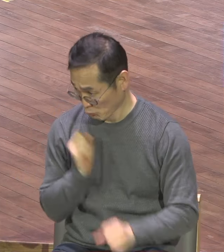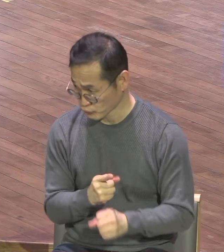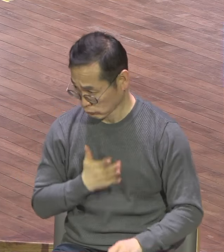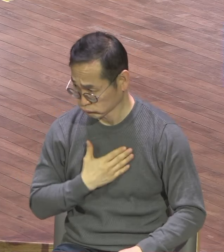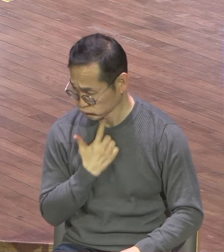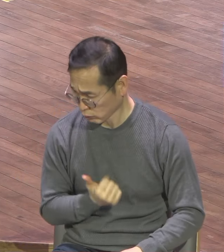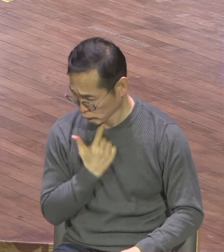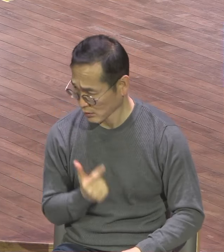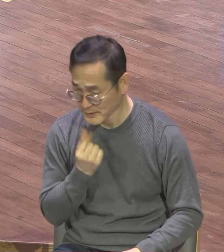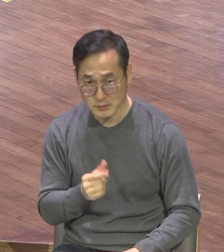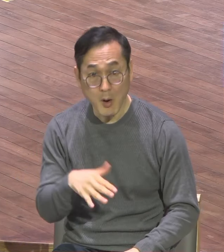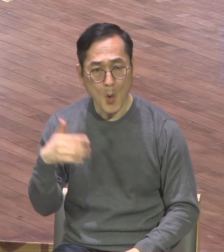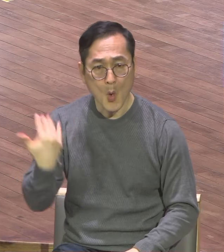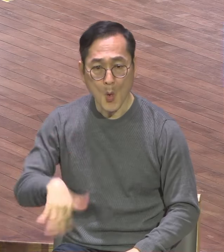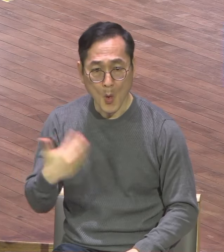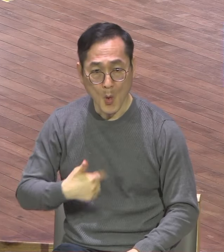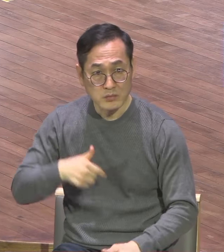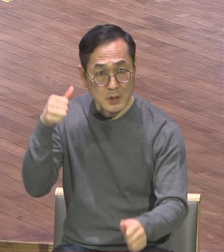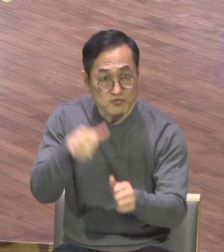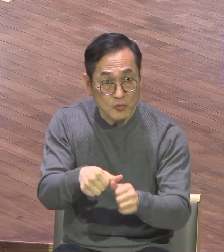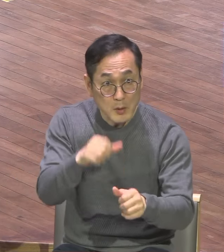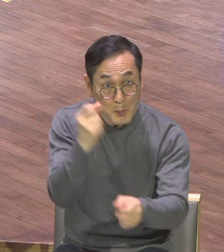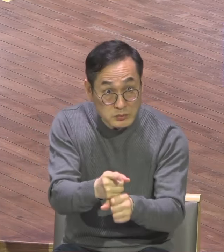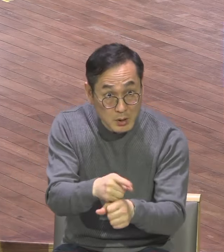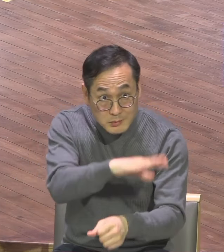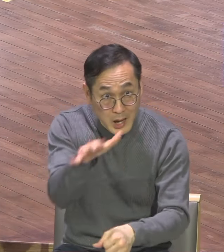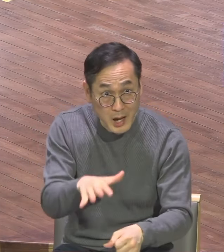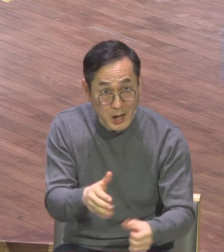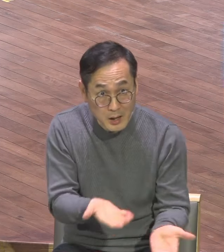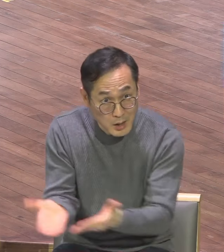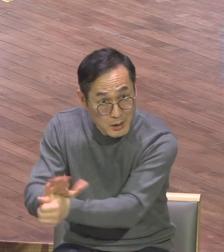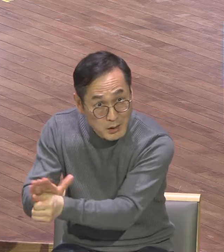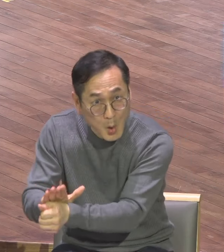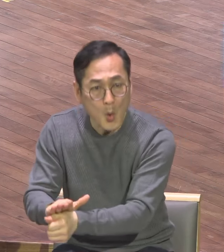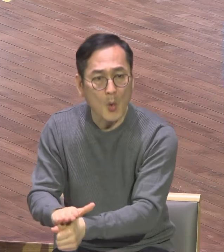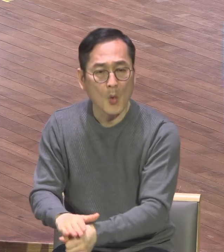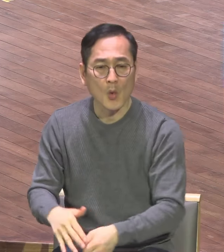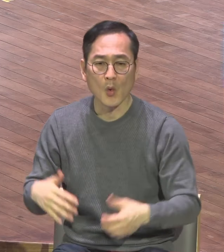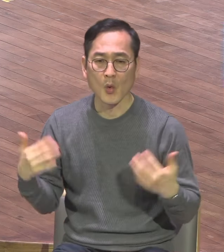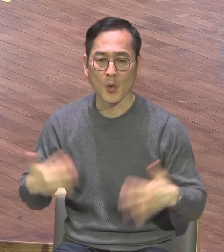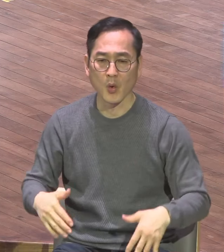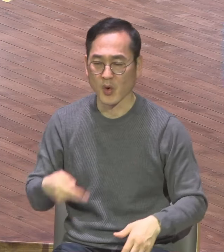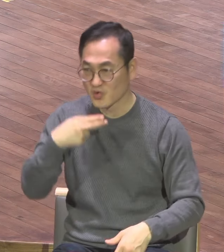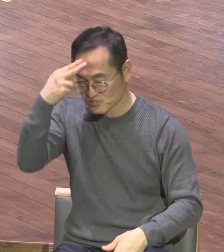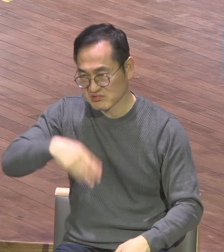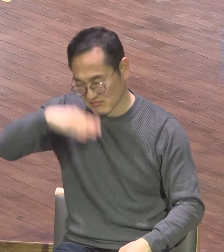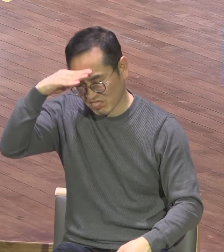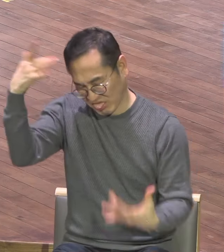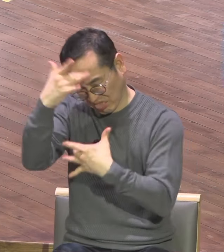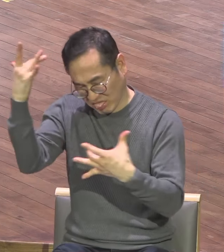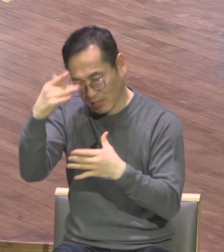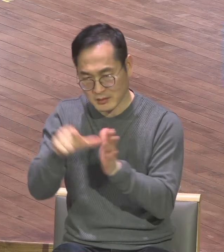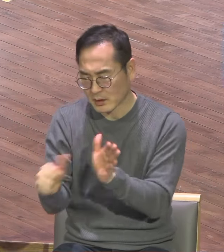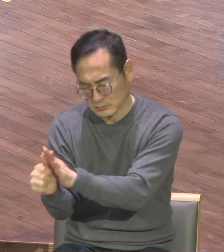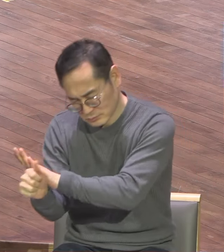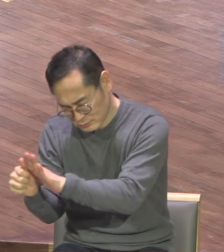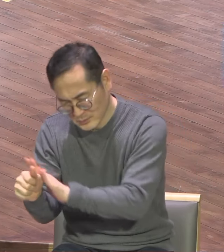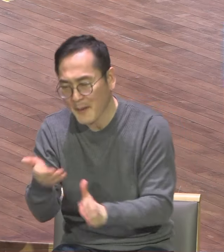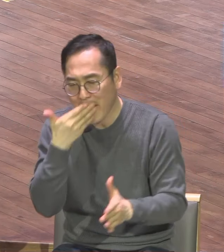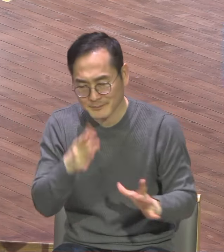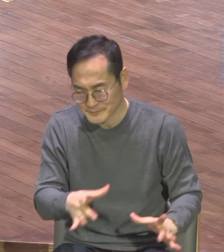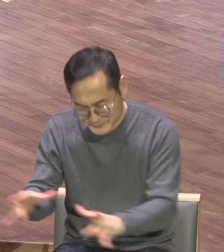이야, 우리 군사회 대단해요. 밤새 술 먹고 오는 남편에 해장 끓여주고 있대.